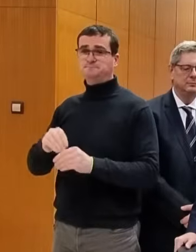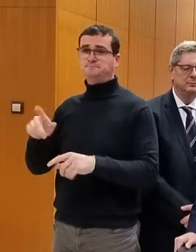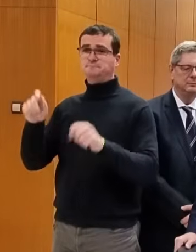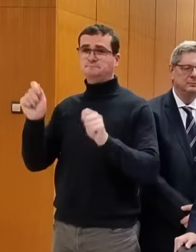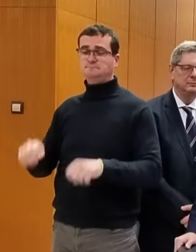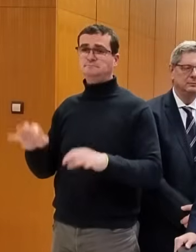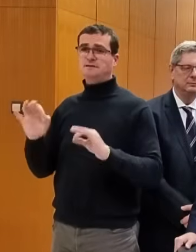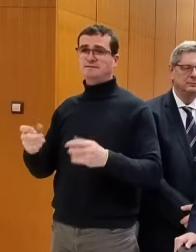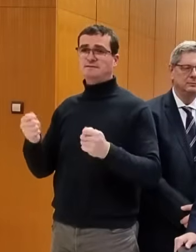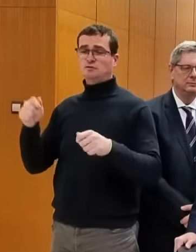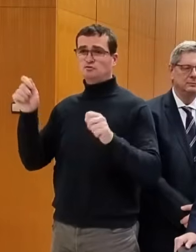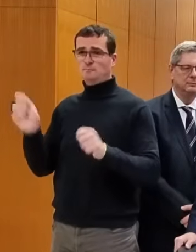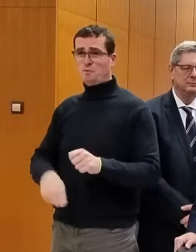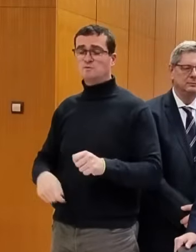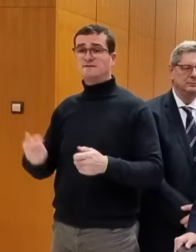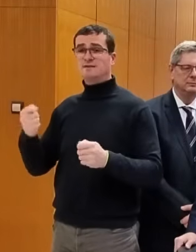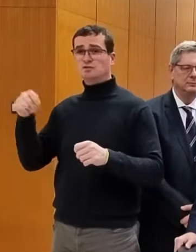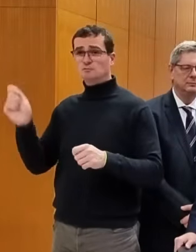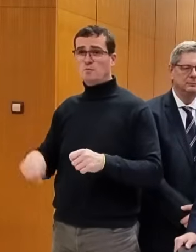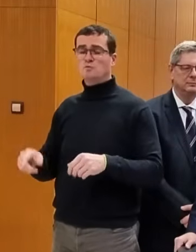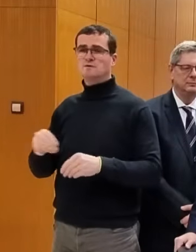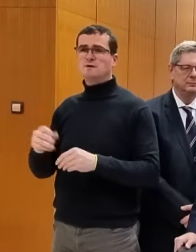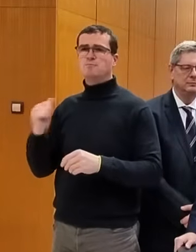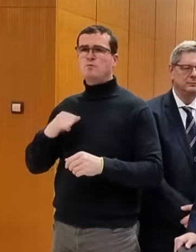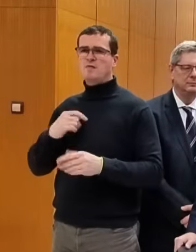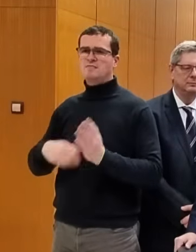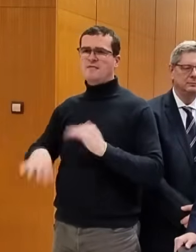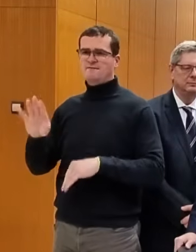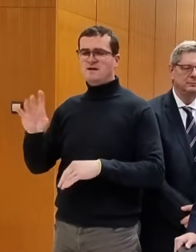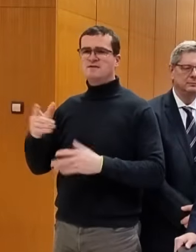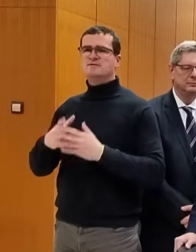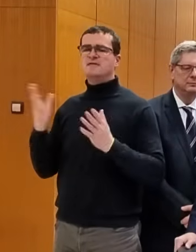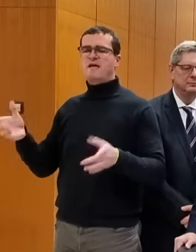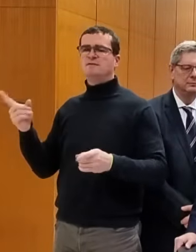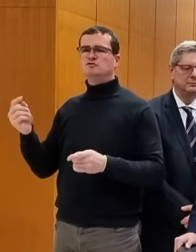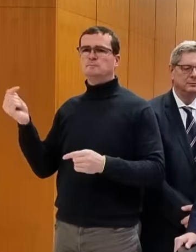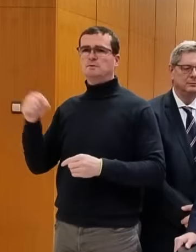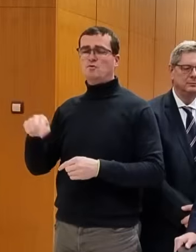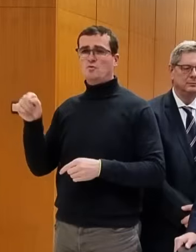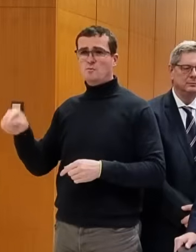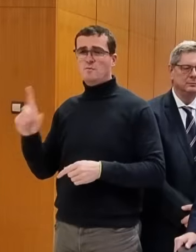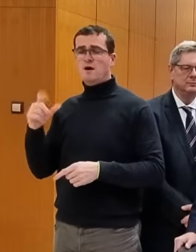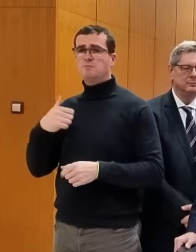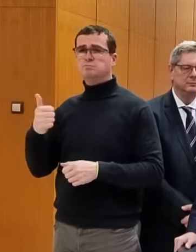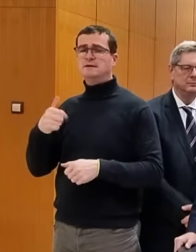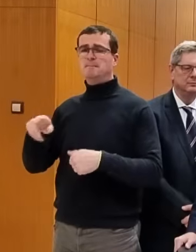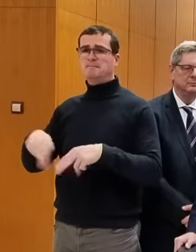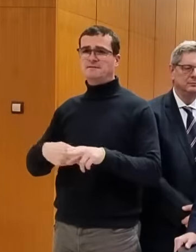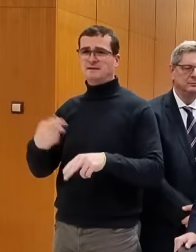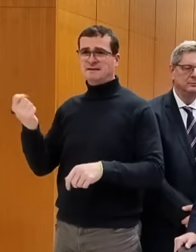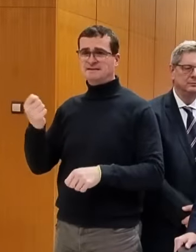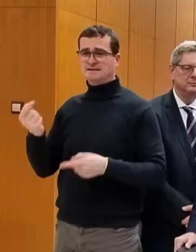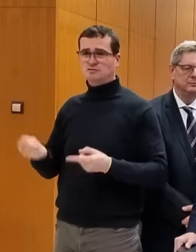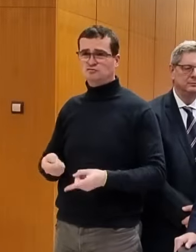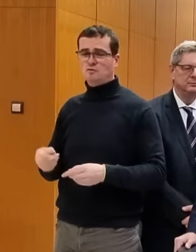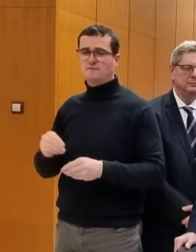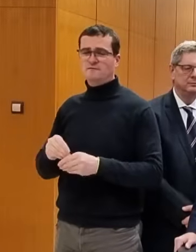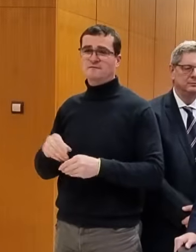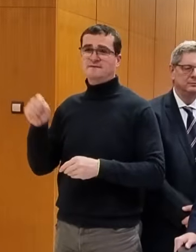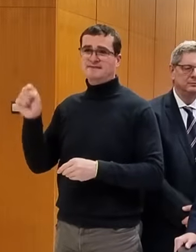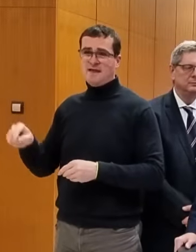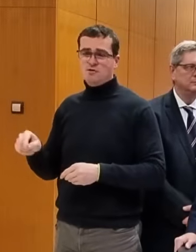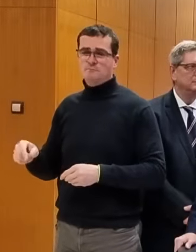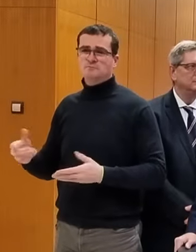rozhodli práve finančné pokuty. Finančné pokuty sa hovorí, že bolia najviac, sú najväčším prínosom k tomu, aby jednak prevenciu trestnej činnosti a samozrejme na